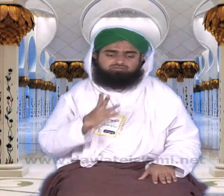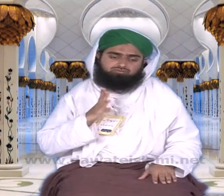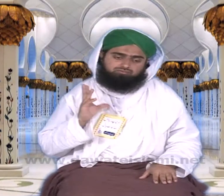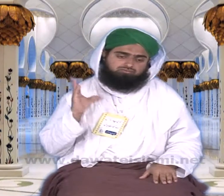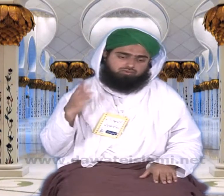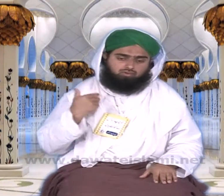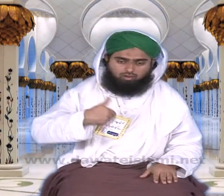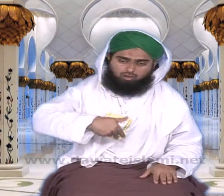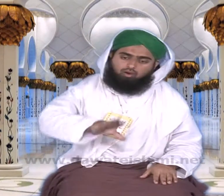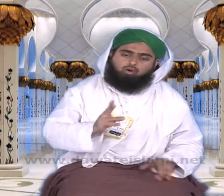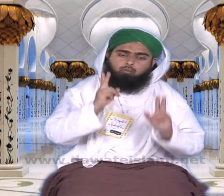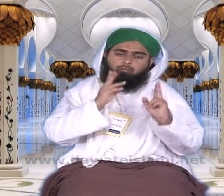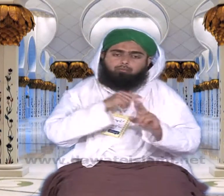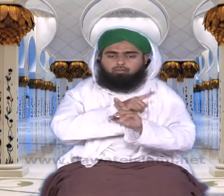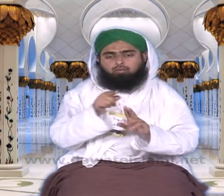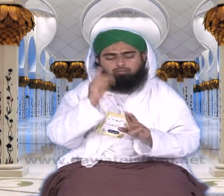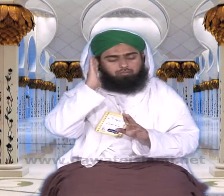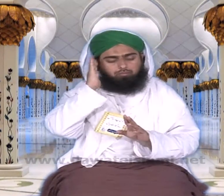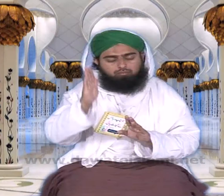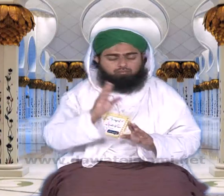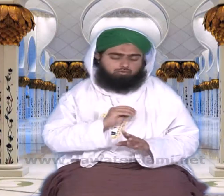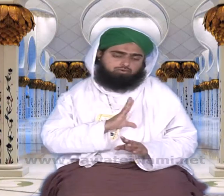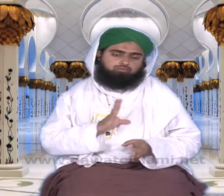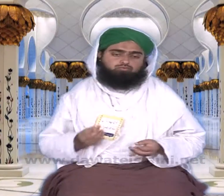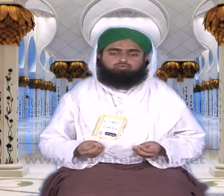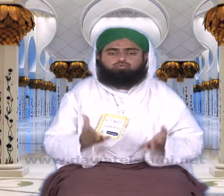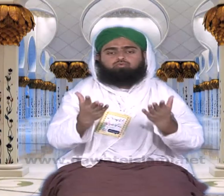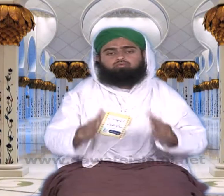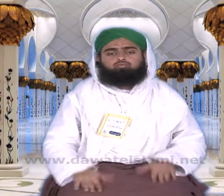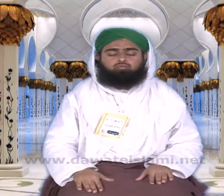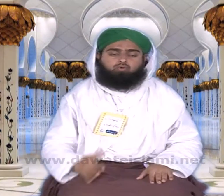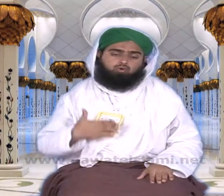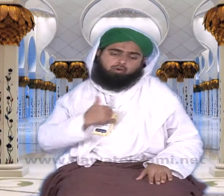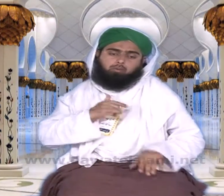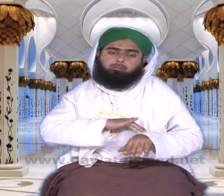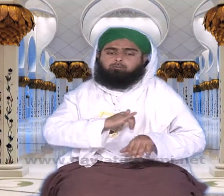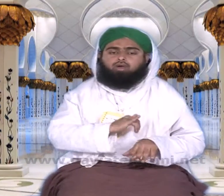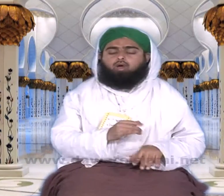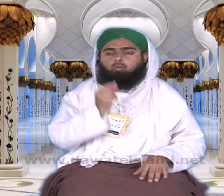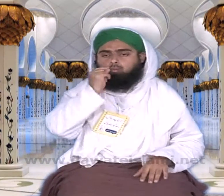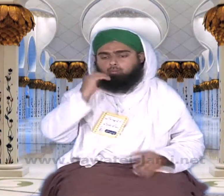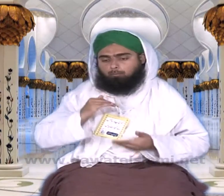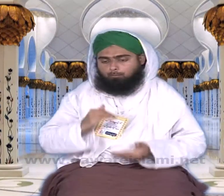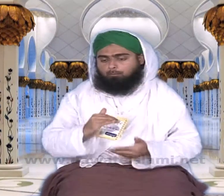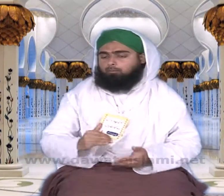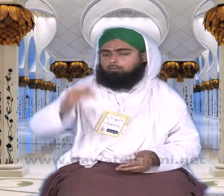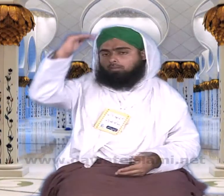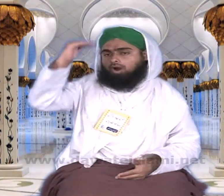کرنے میں مصروف ہو گیا اس کی بھی موت کا وقت قریب آیا تو اس کا نوجوان بیٹا اس کے پاس